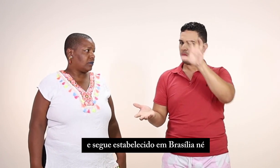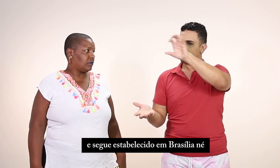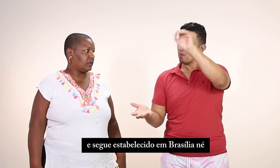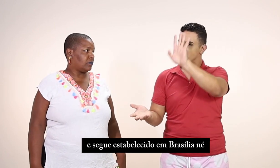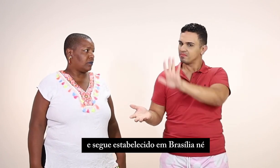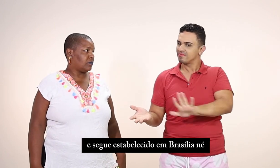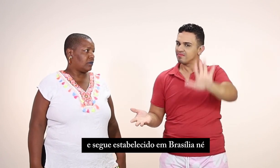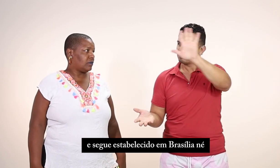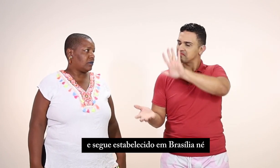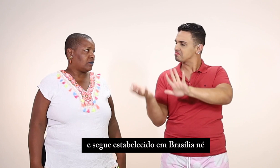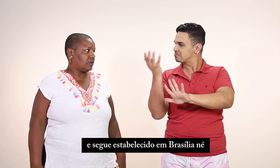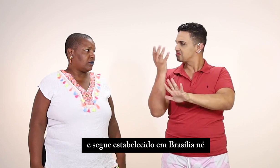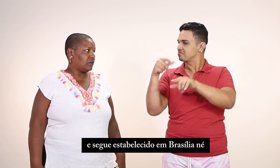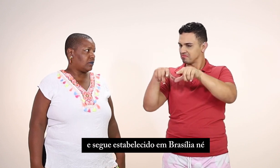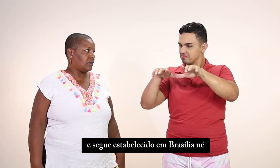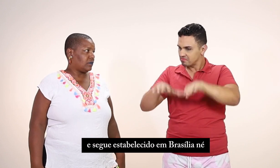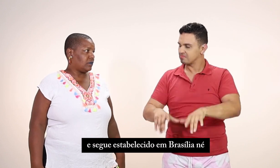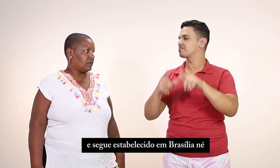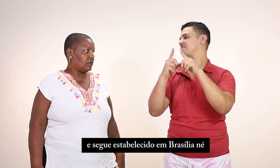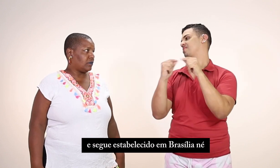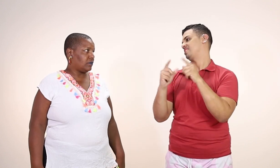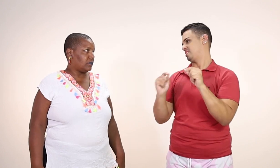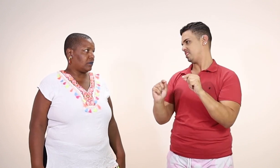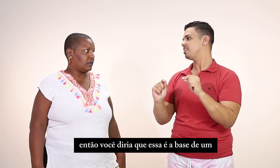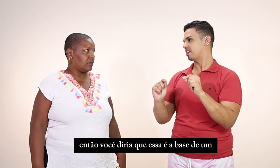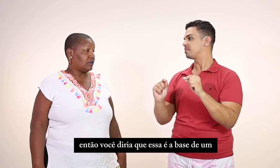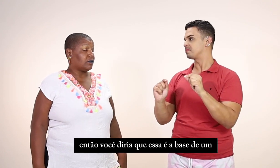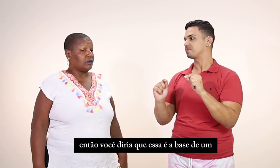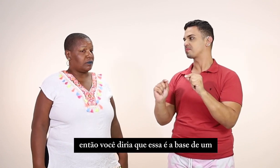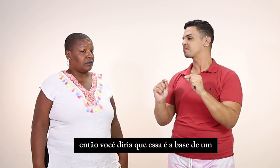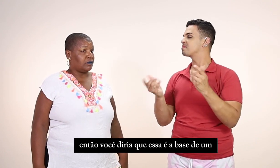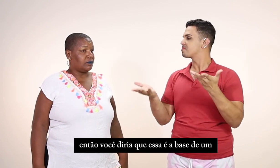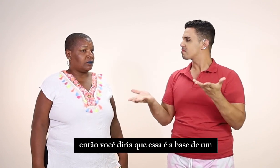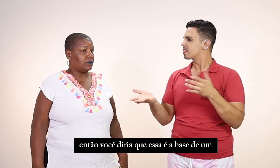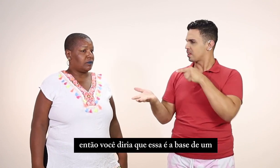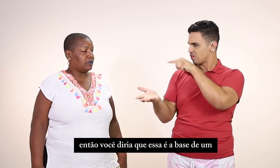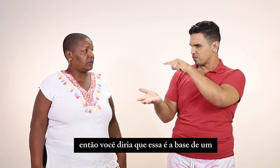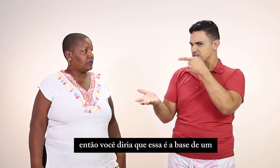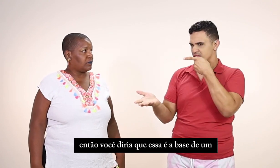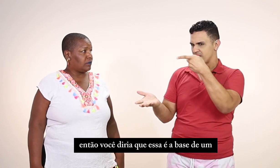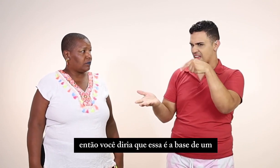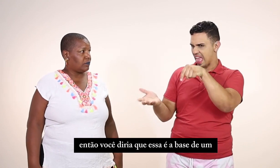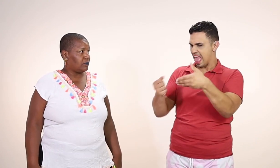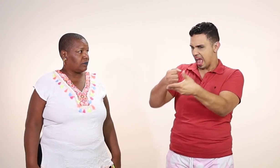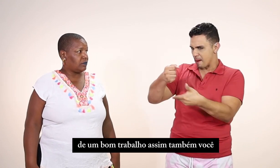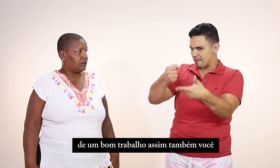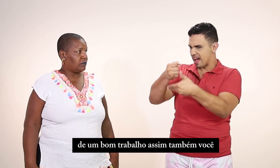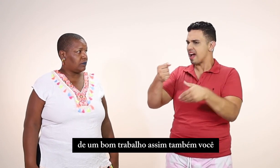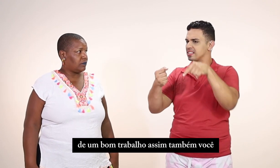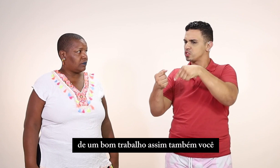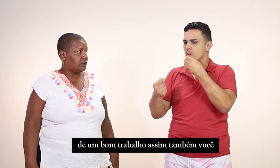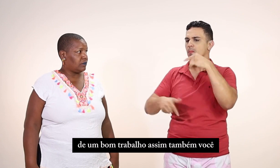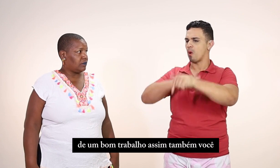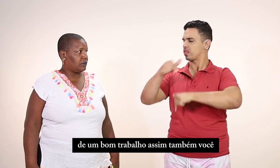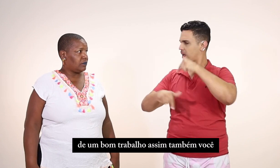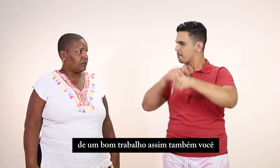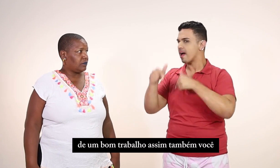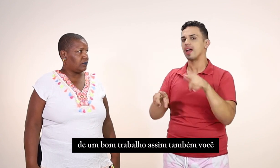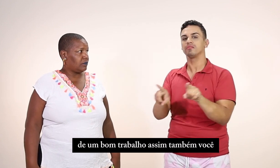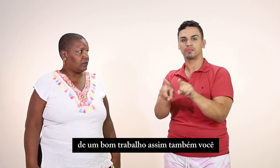segue estabelecido em Brasília, né? Então você diria que essa é a base de um bom trabalho, assim, também?